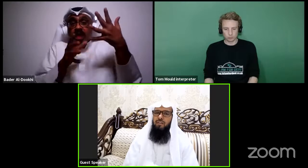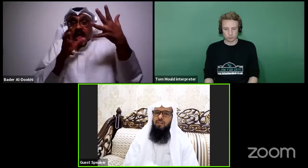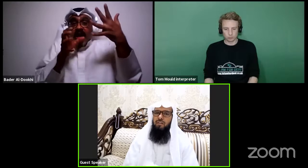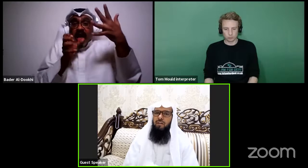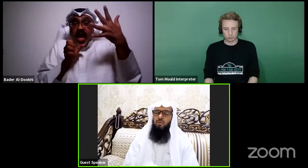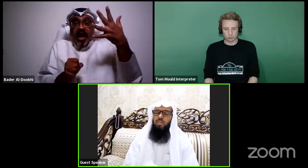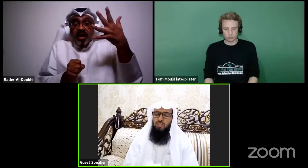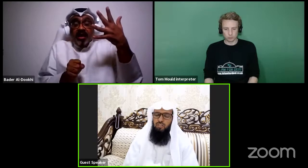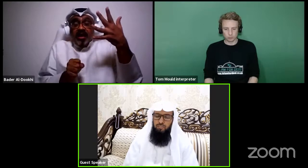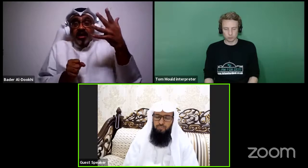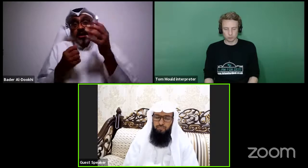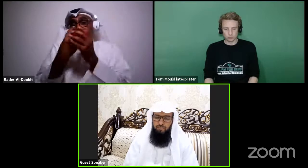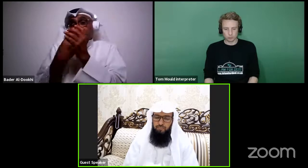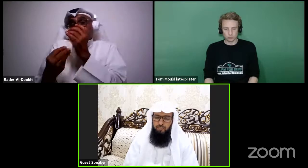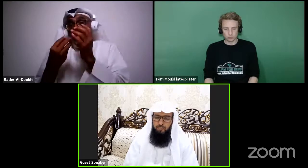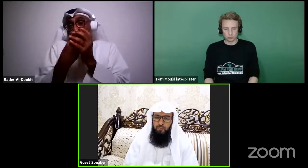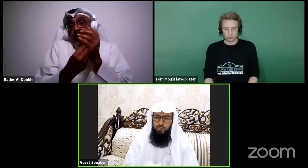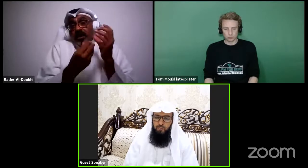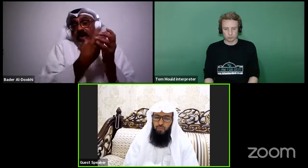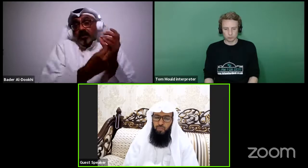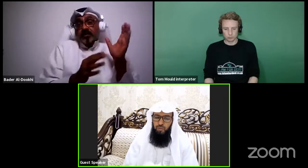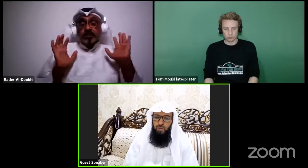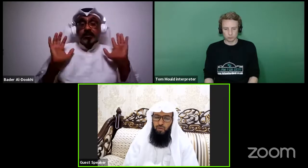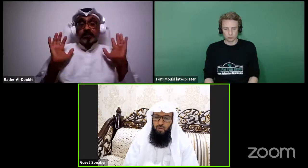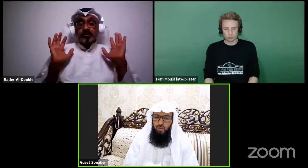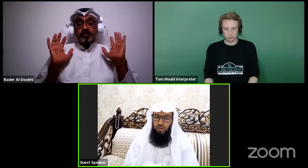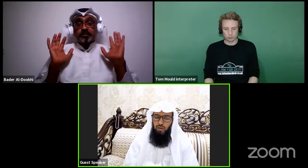النسل أو العرض.